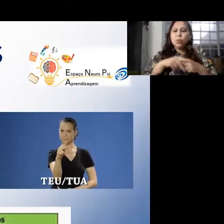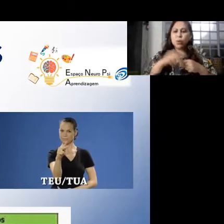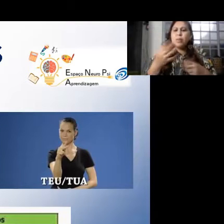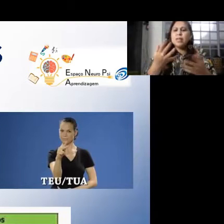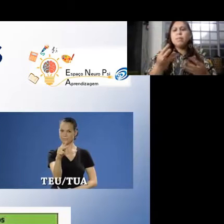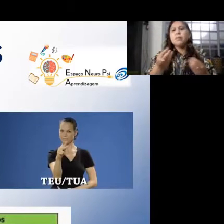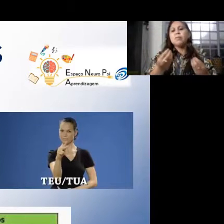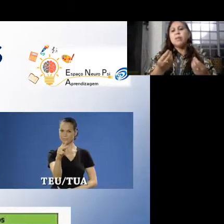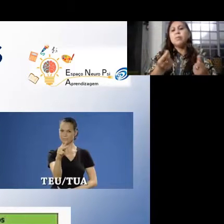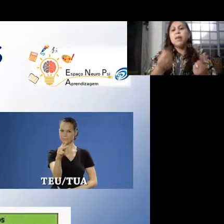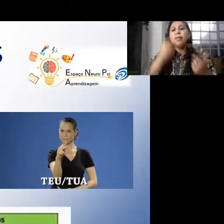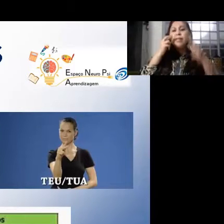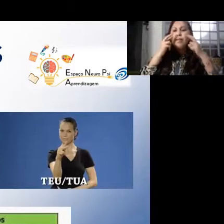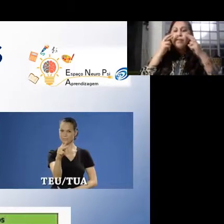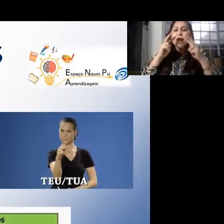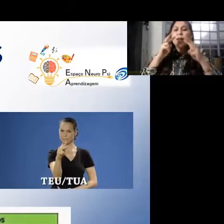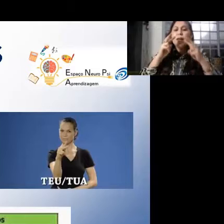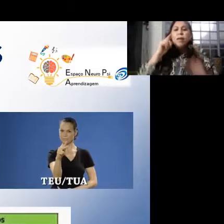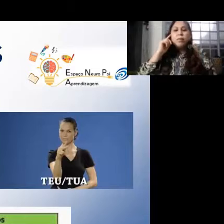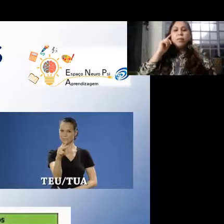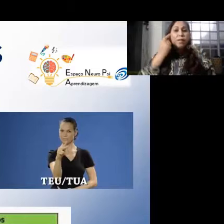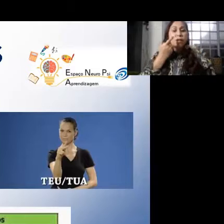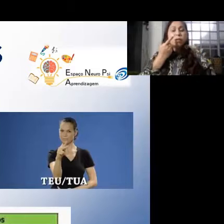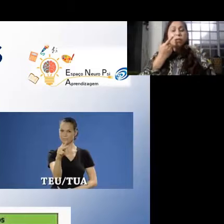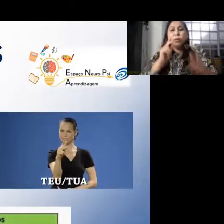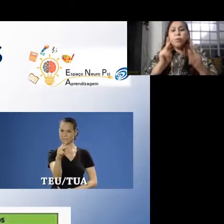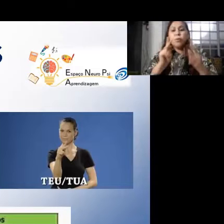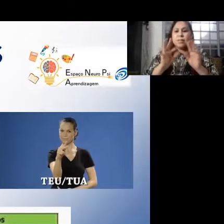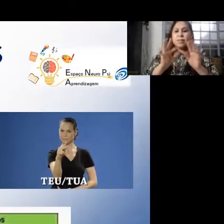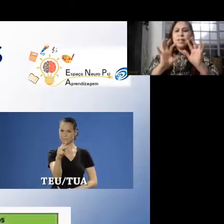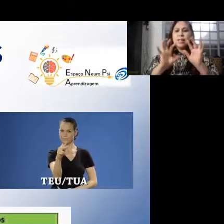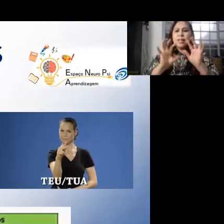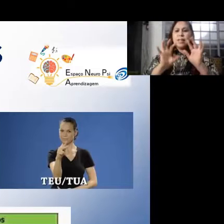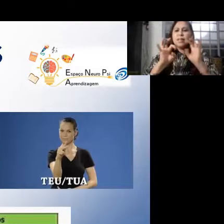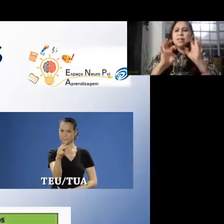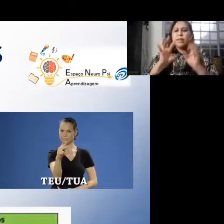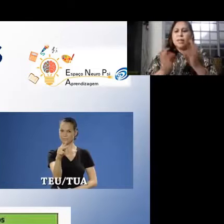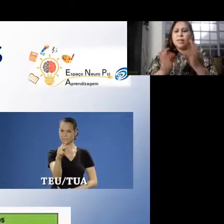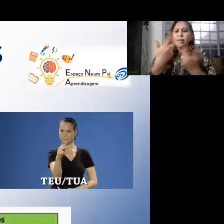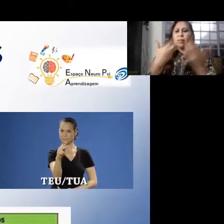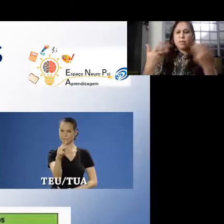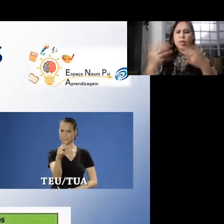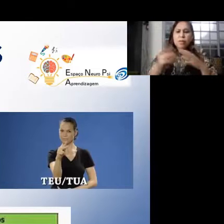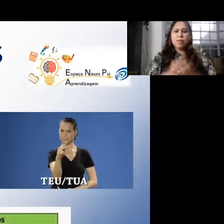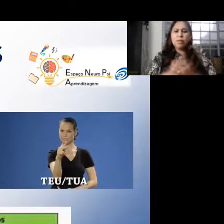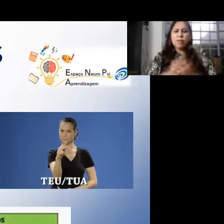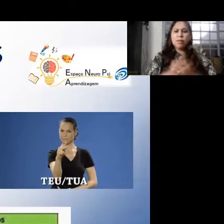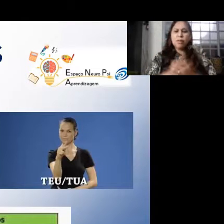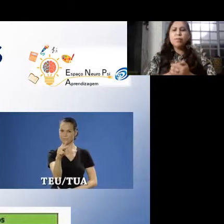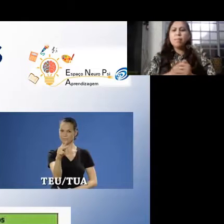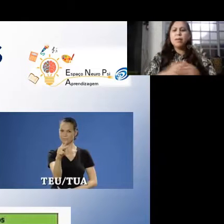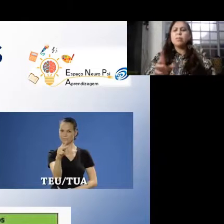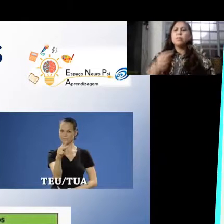dos pronomes, né, pessoais? Porque aí você vê, quando você vê o surdo conversando, é tanto dedo e de tanto jeito que